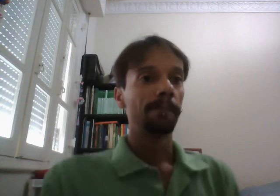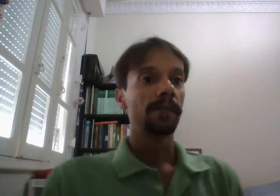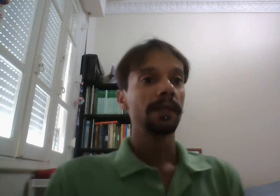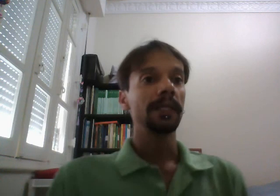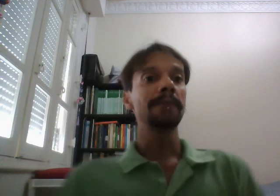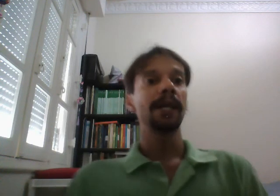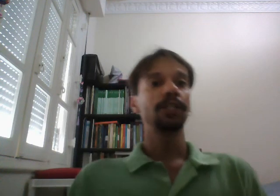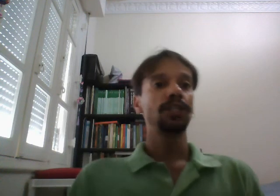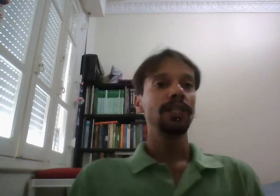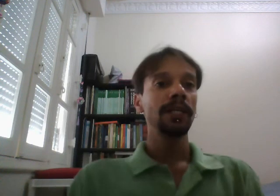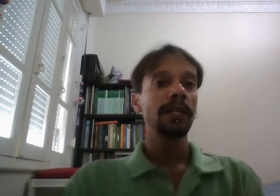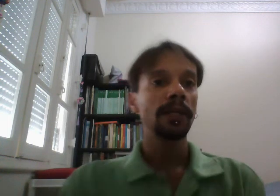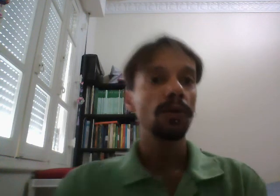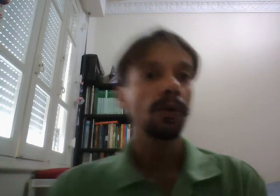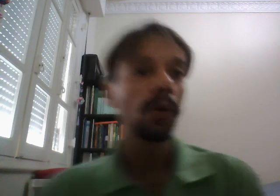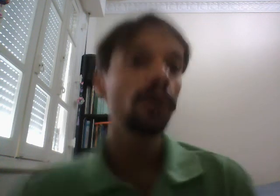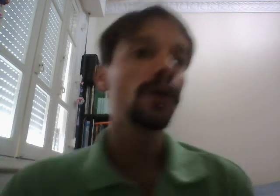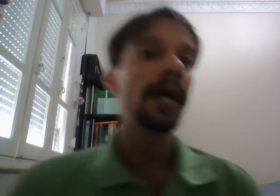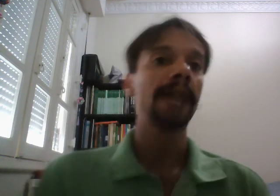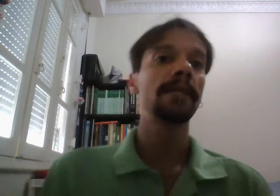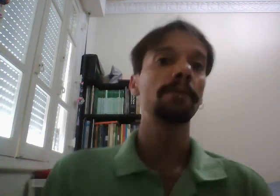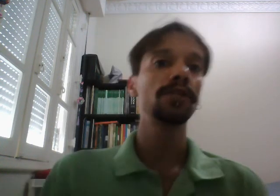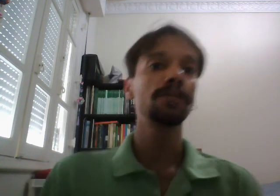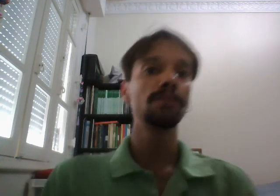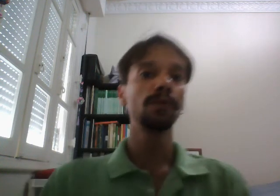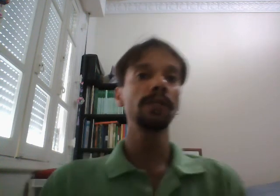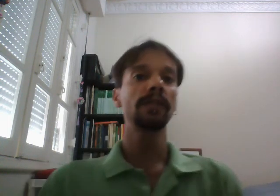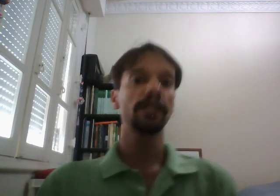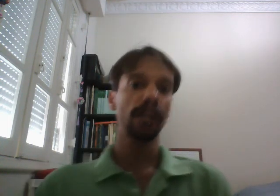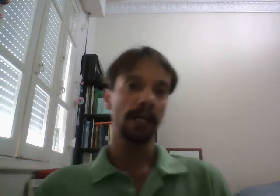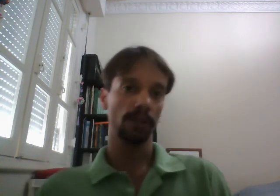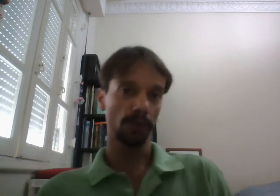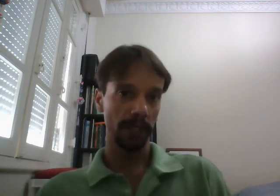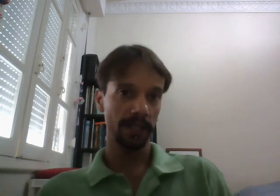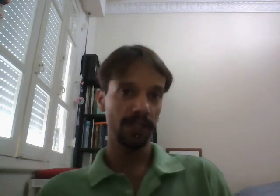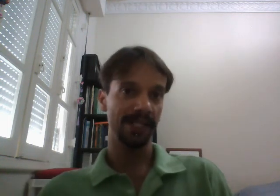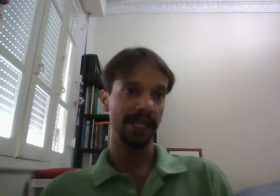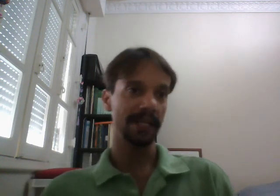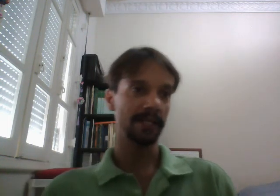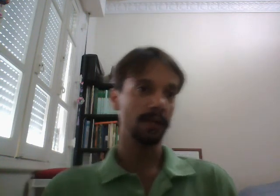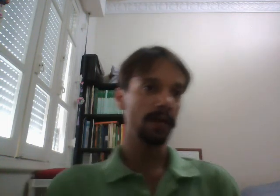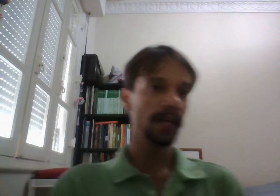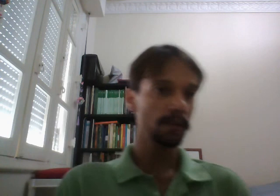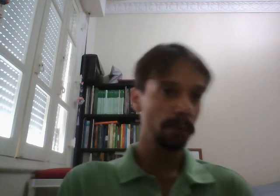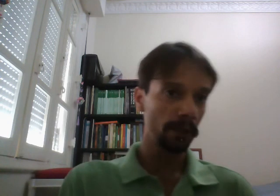Bom, imagine que ocorrerá depois de muitas gerações de seleção e